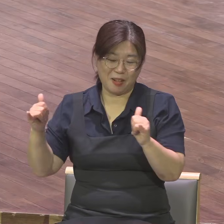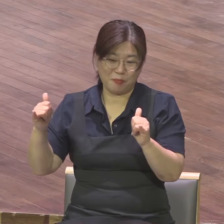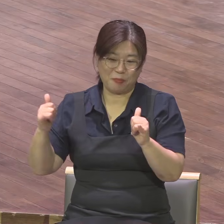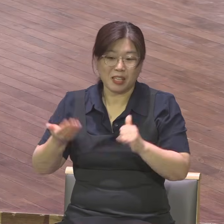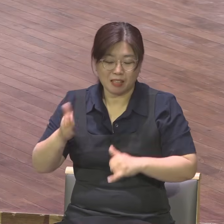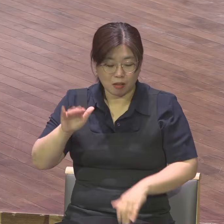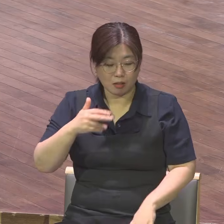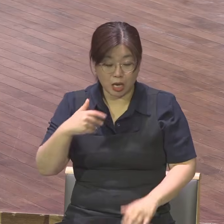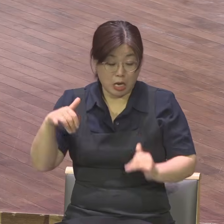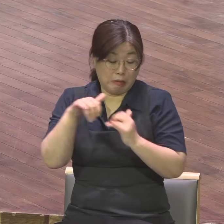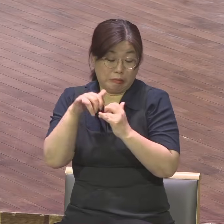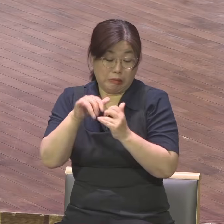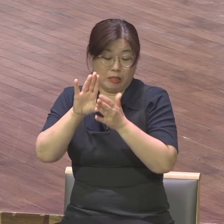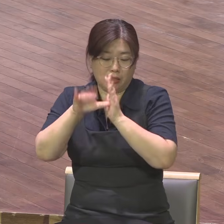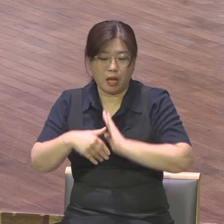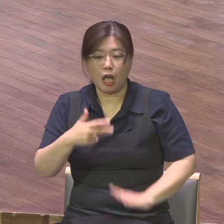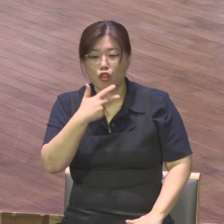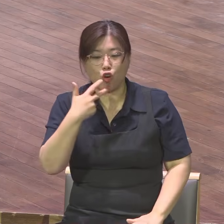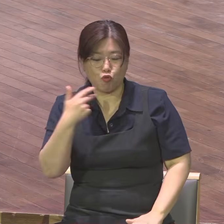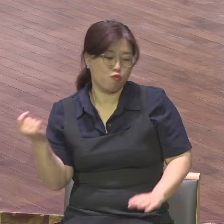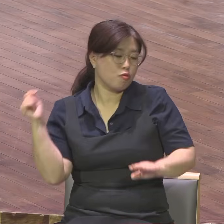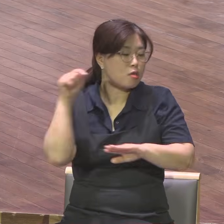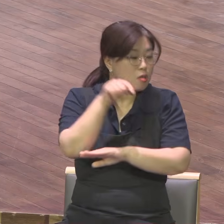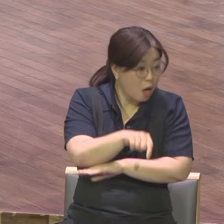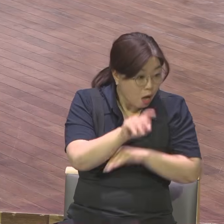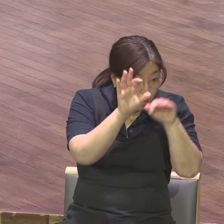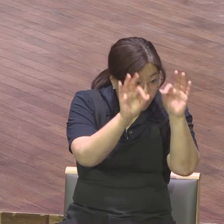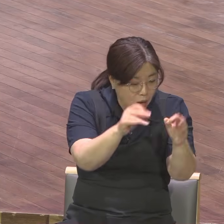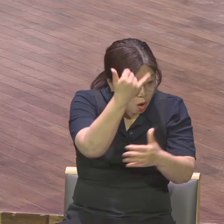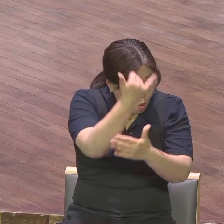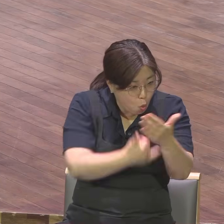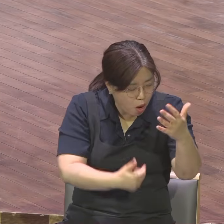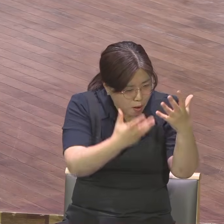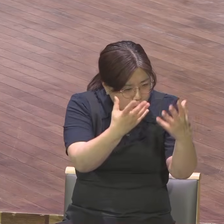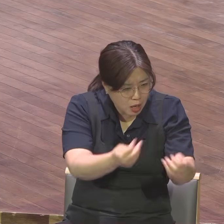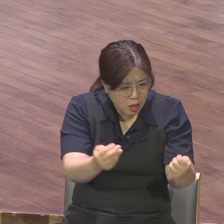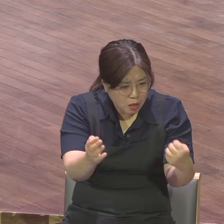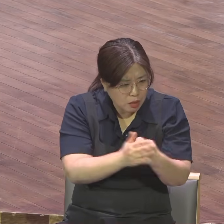차렸지. 고아의 아버지지요, 조지 뮬러.